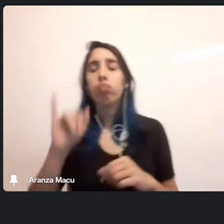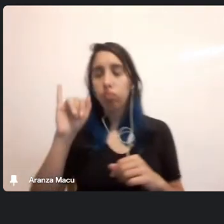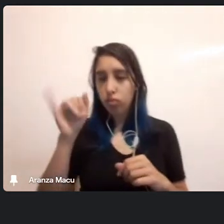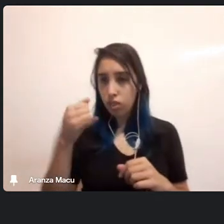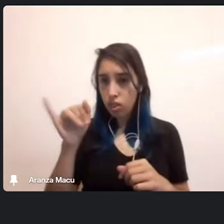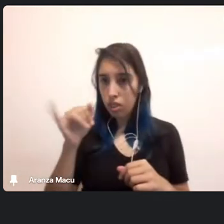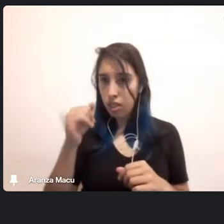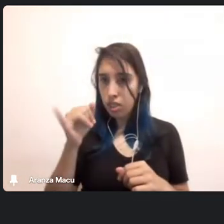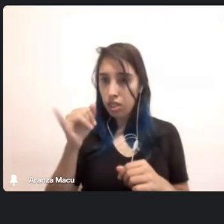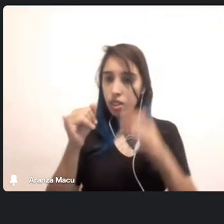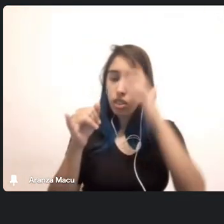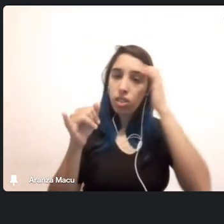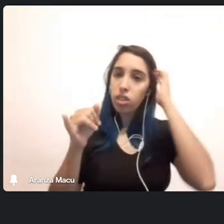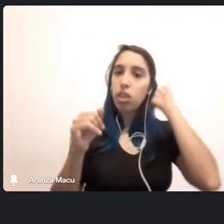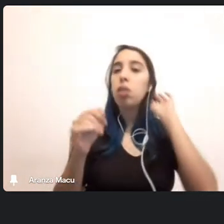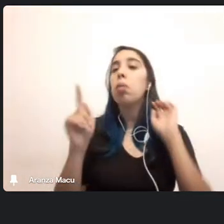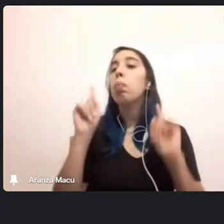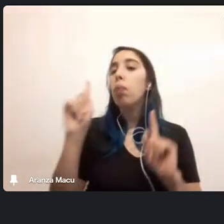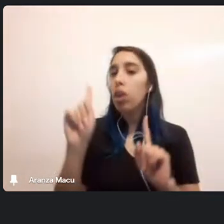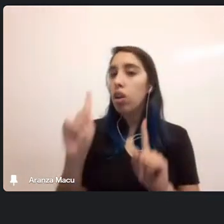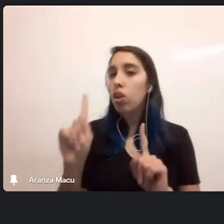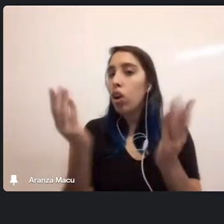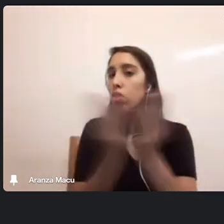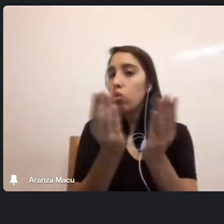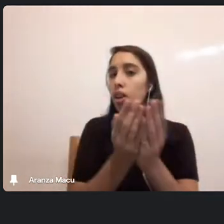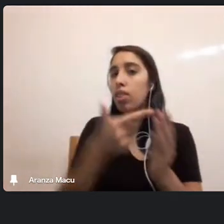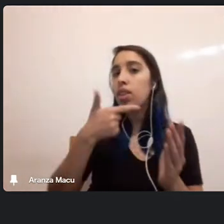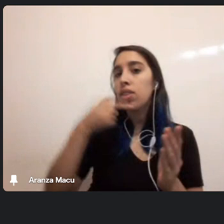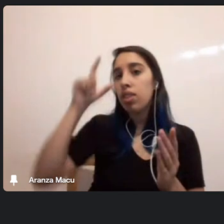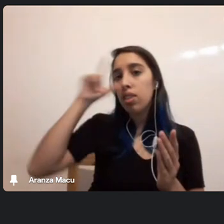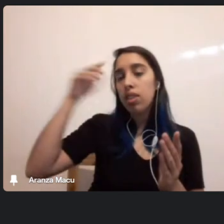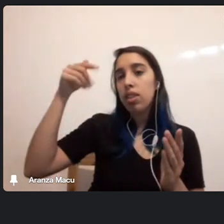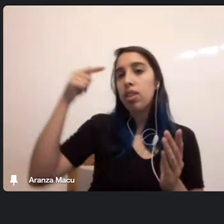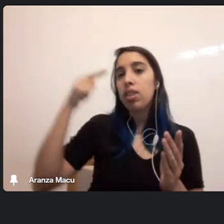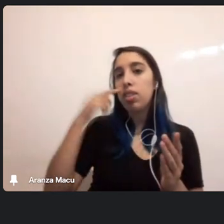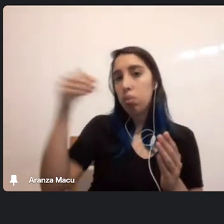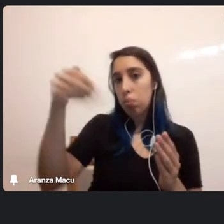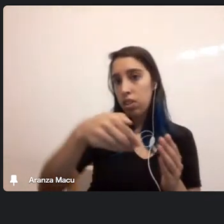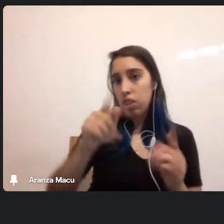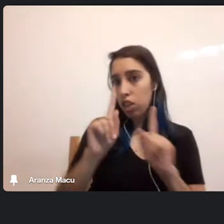son del semipresencial. Ah, bien. ¿Sí?